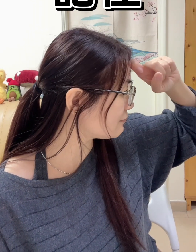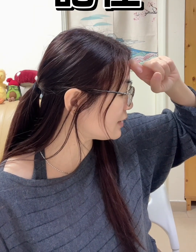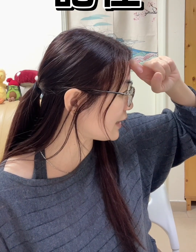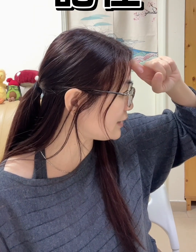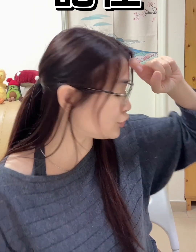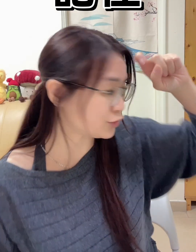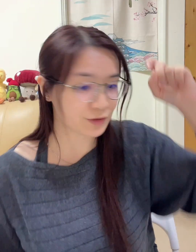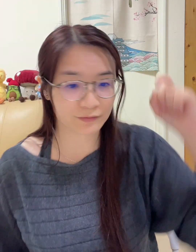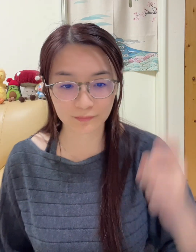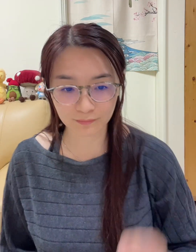記住。